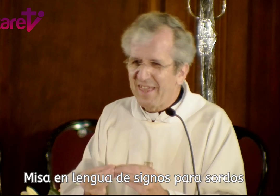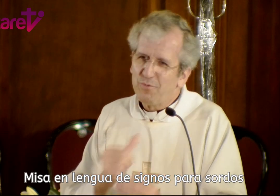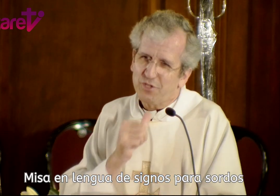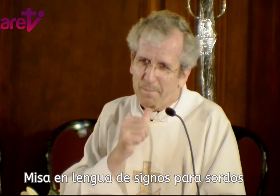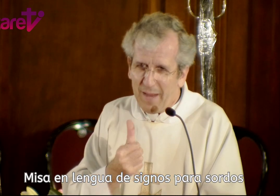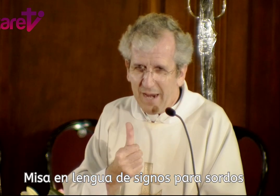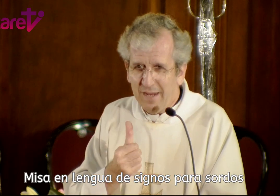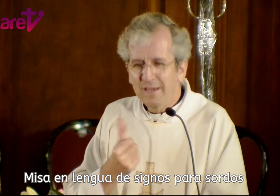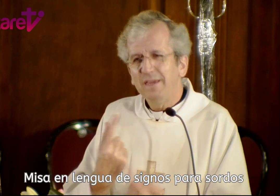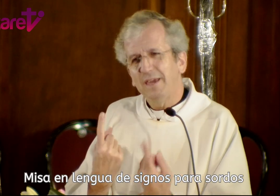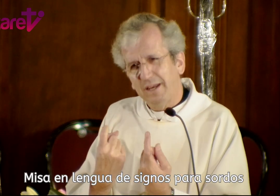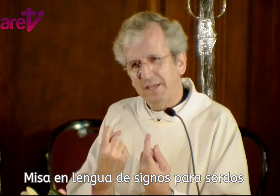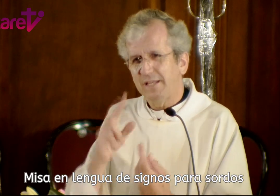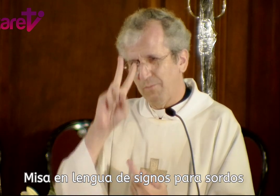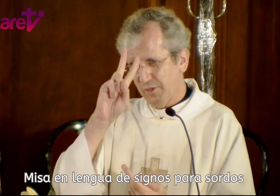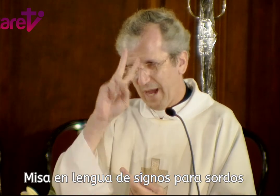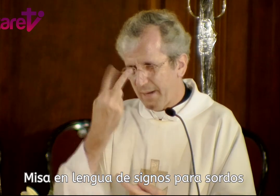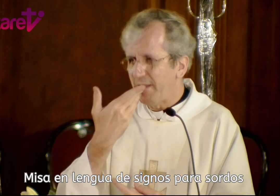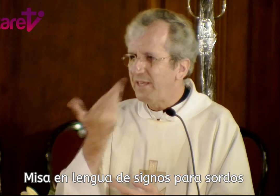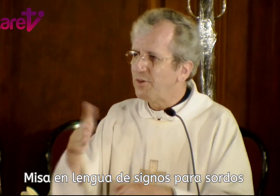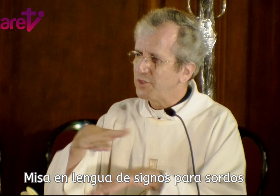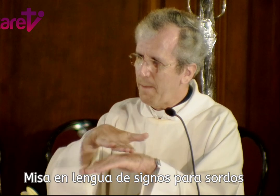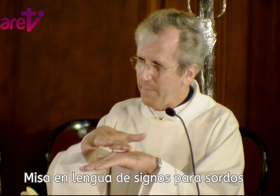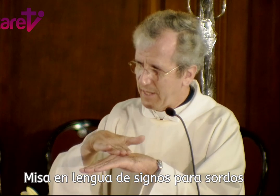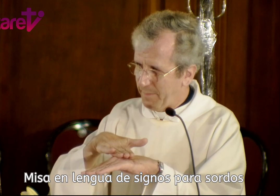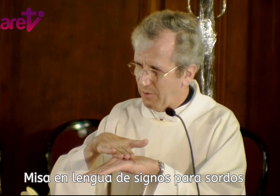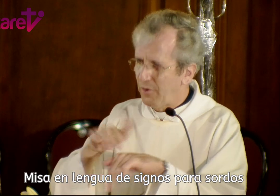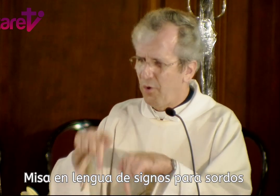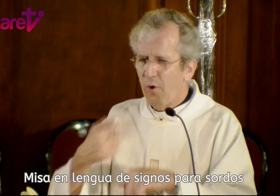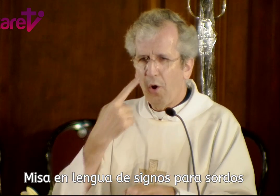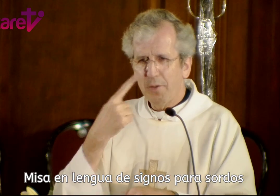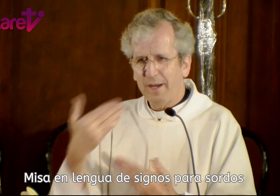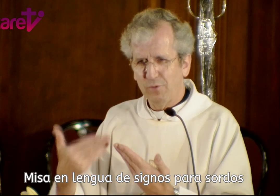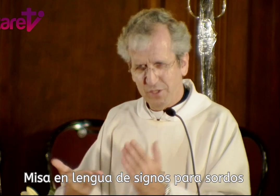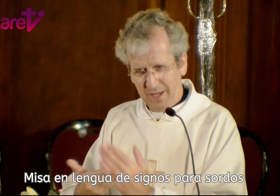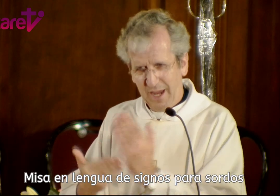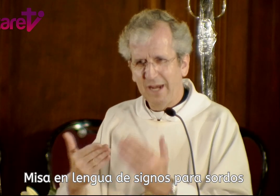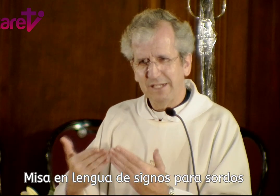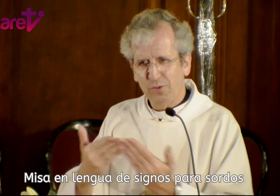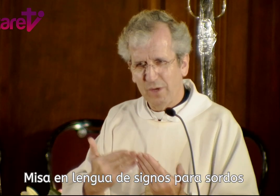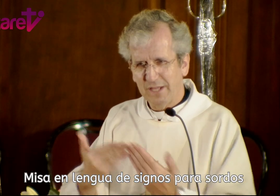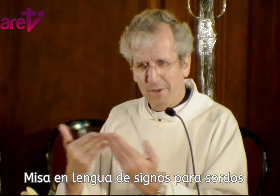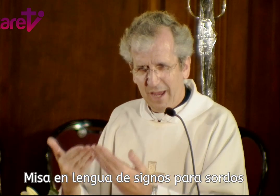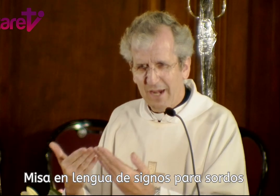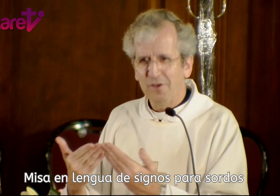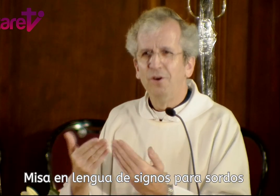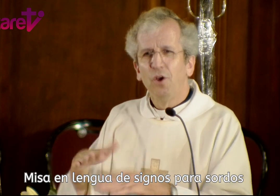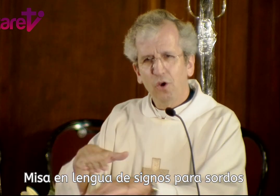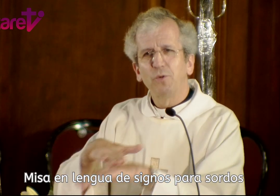hacemos mal y que necesitamos, arrepentidos, pedir perdón. Hoy veremos en las lecturas del Evangelio cómo se